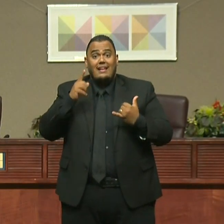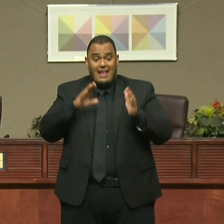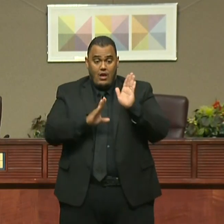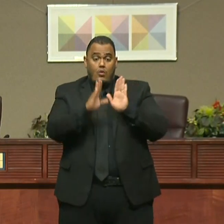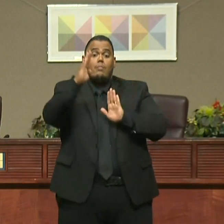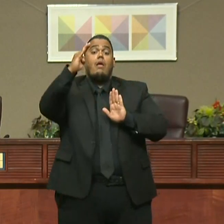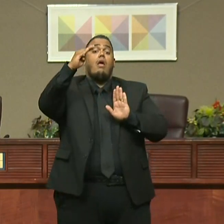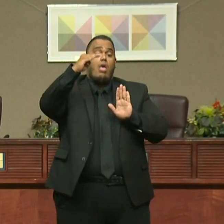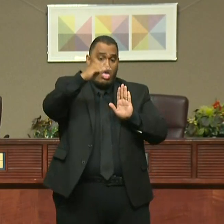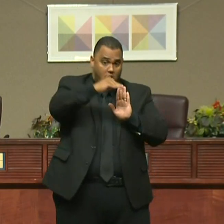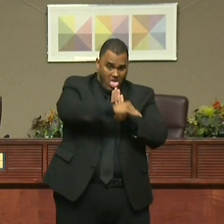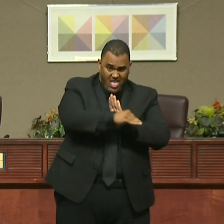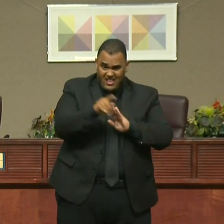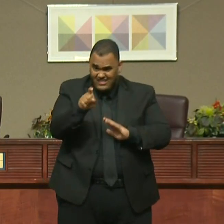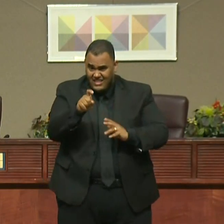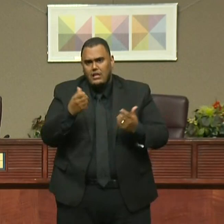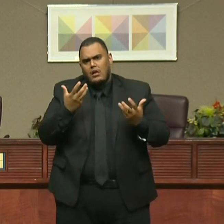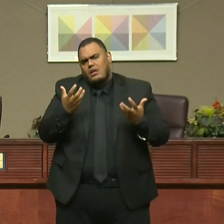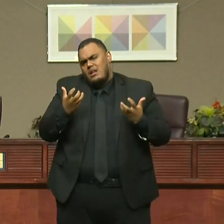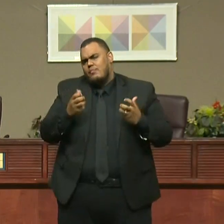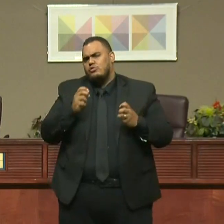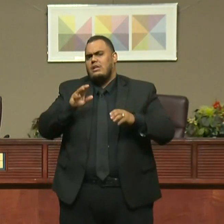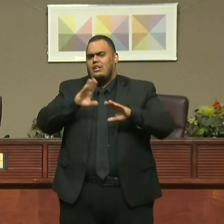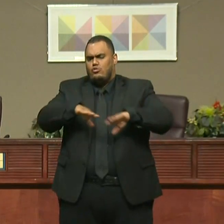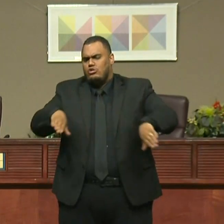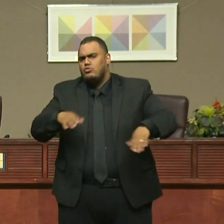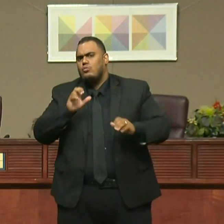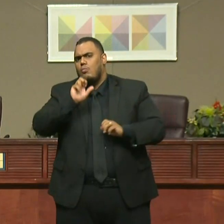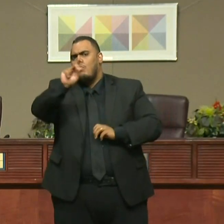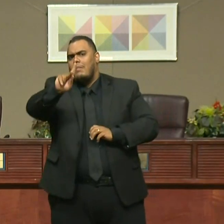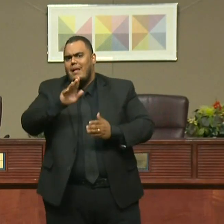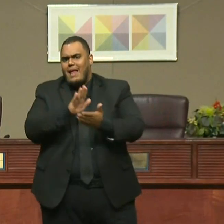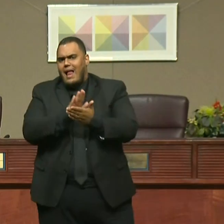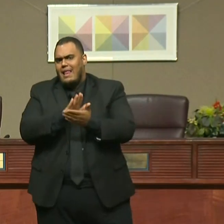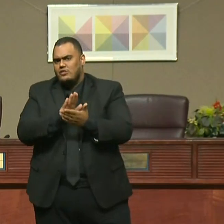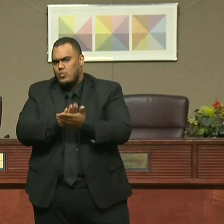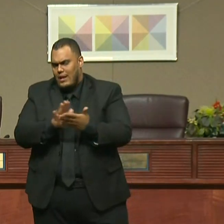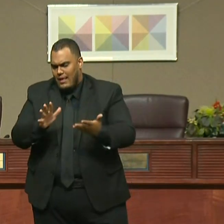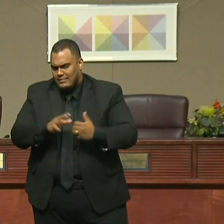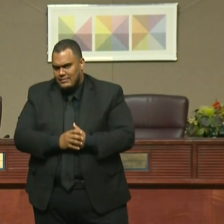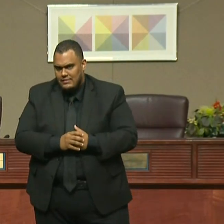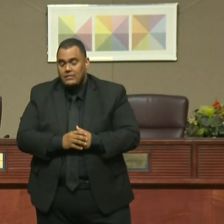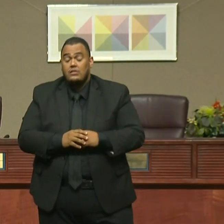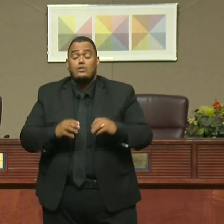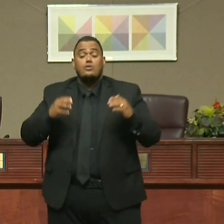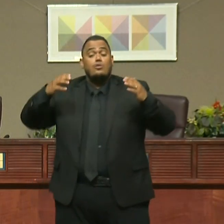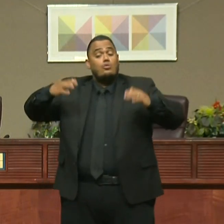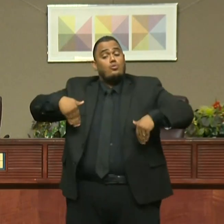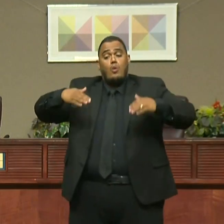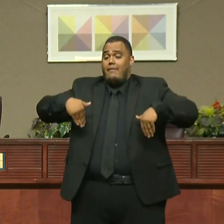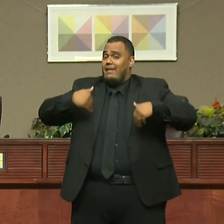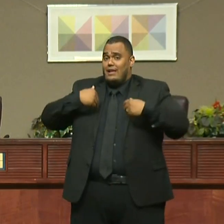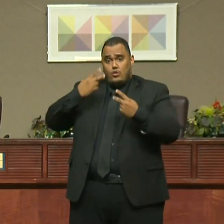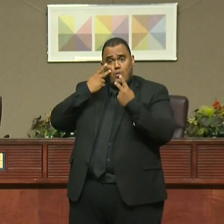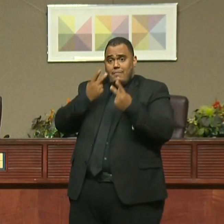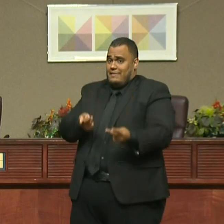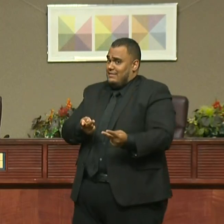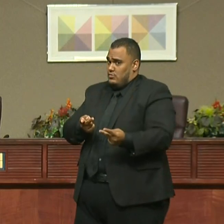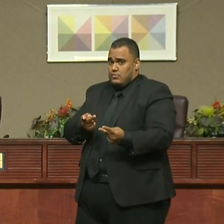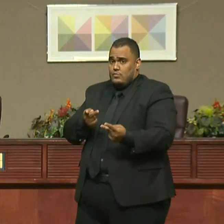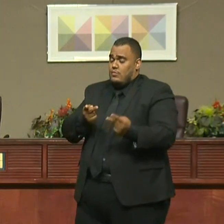poder asegurar que los niños puedan regresar a las escuelas? Con respecto a las escuelas, no he visto el plan